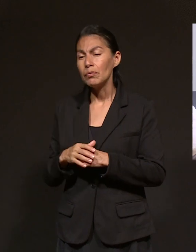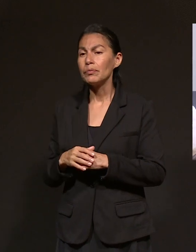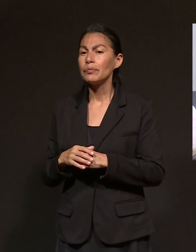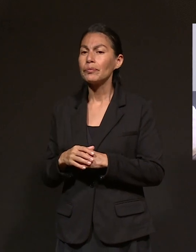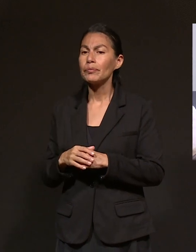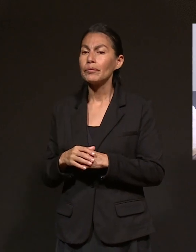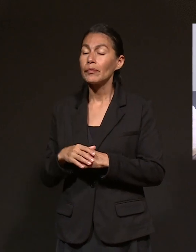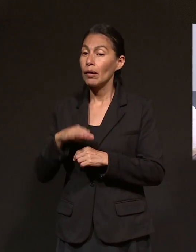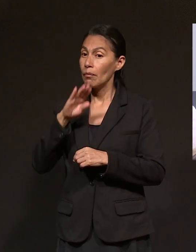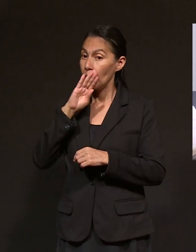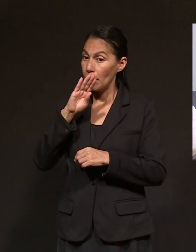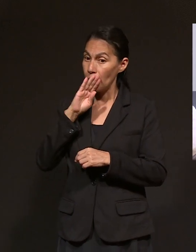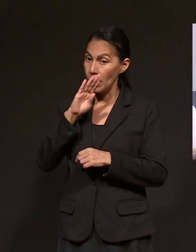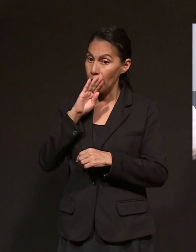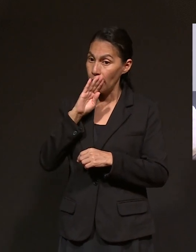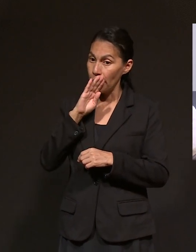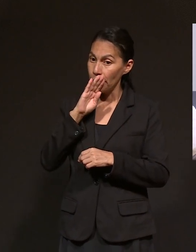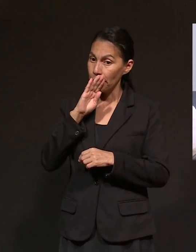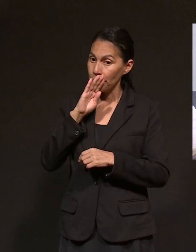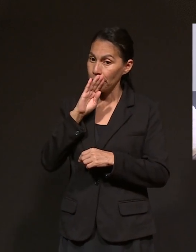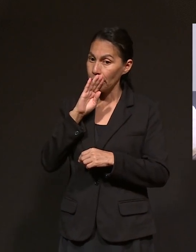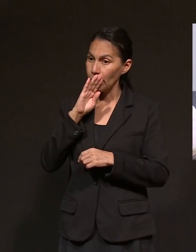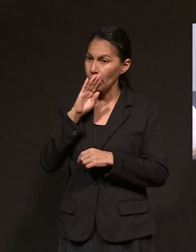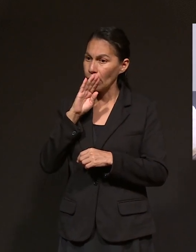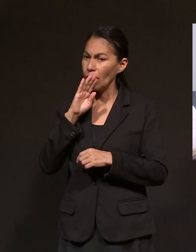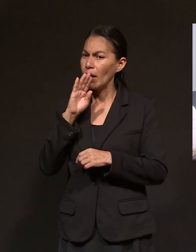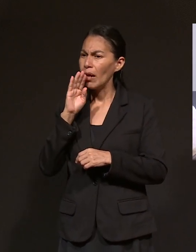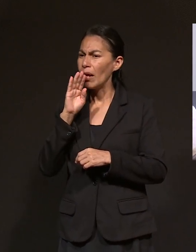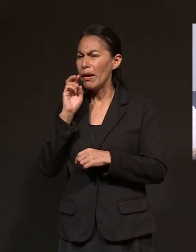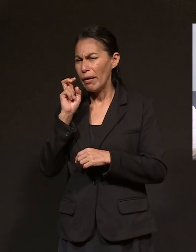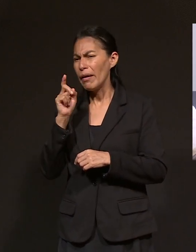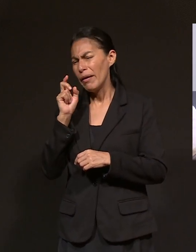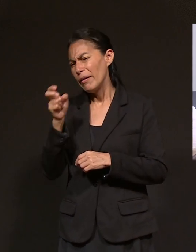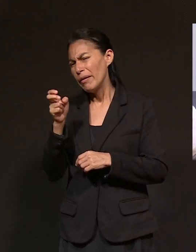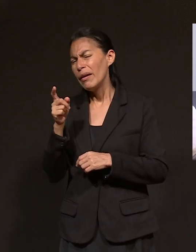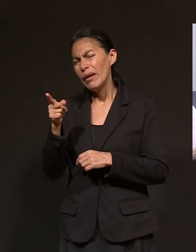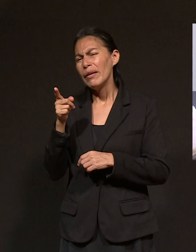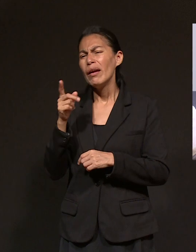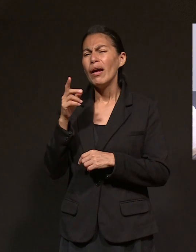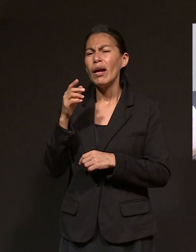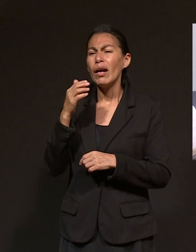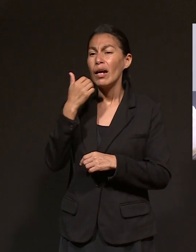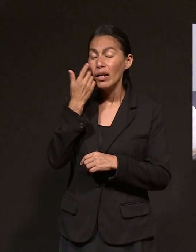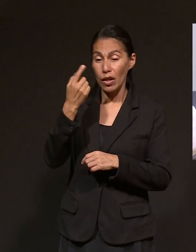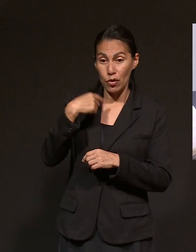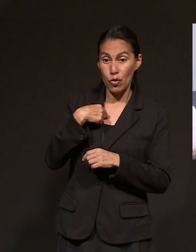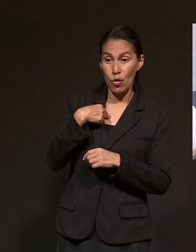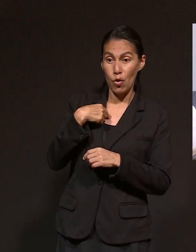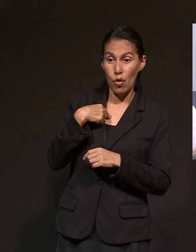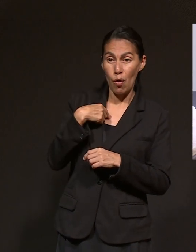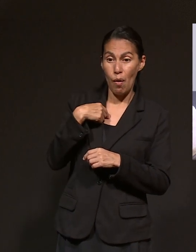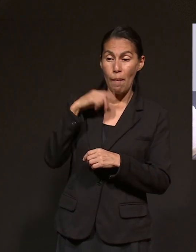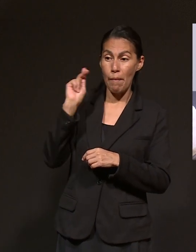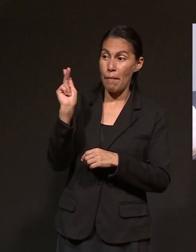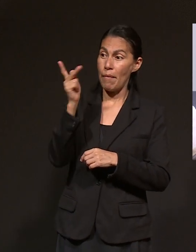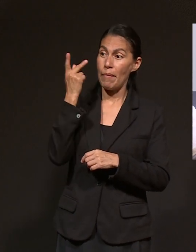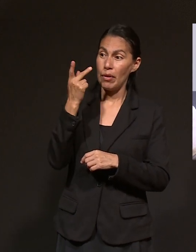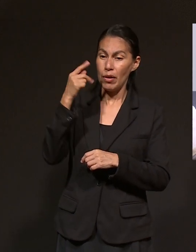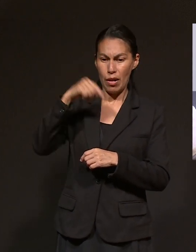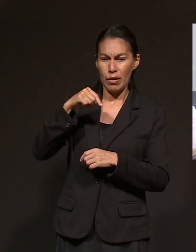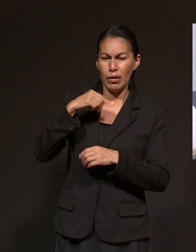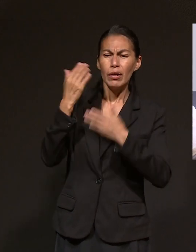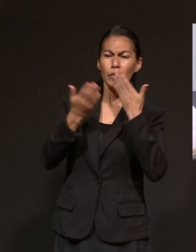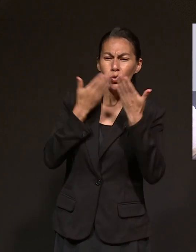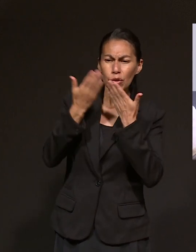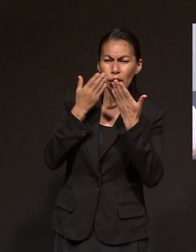Mi mamá me quería mandar a estudiar la preparatoria, aquí a Montemorelos. Y